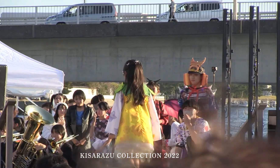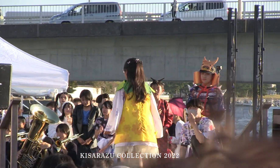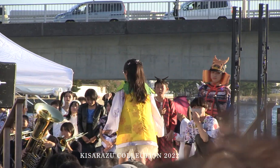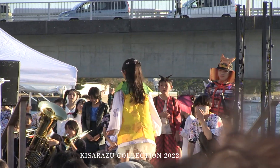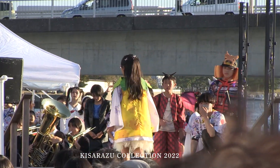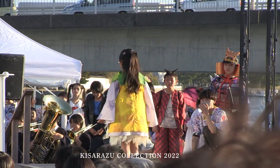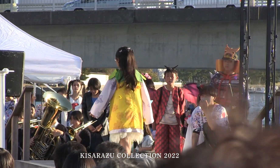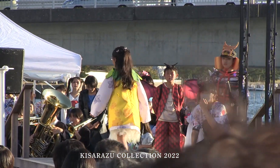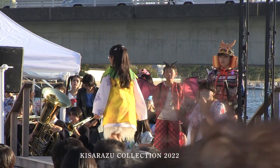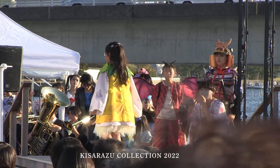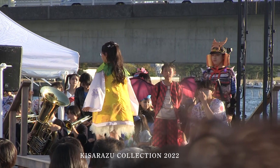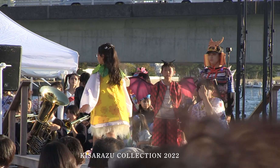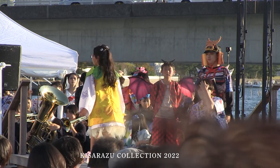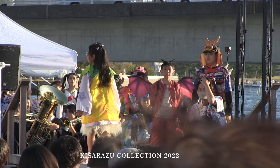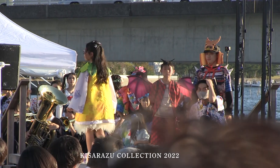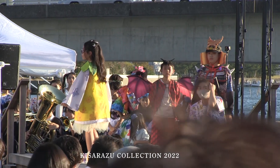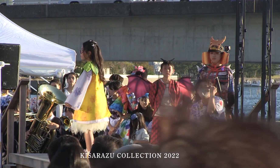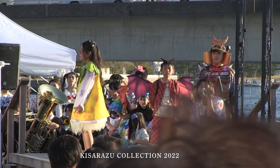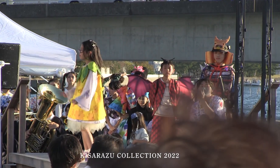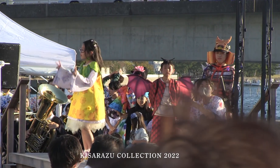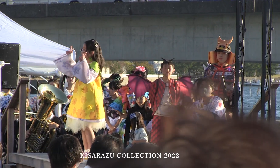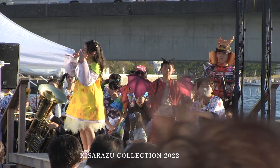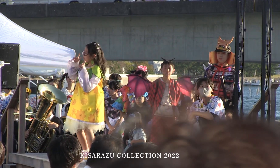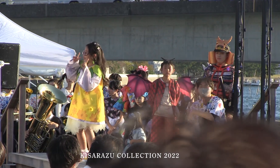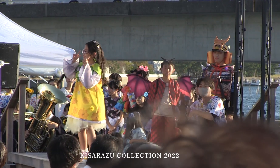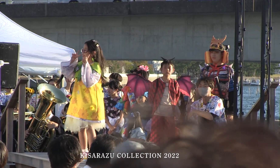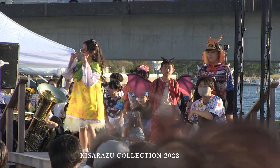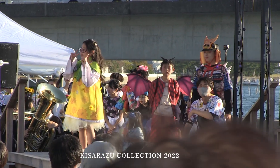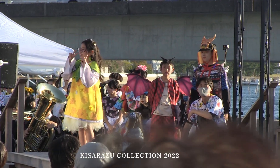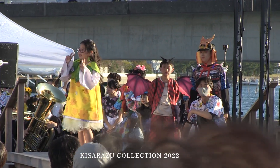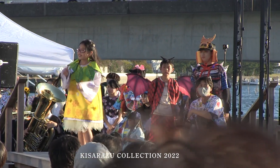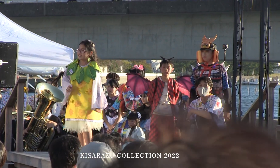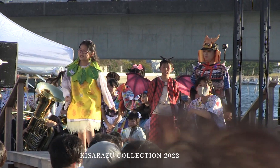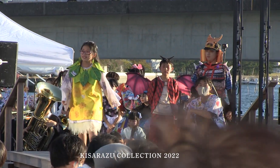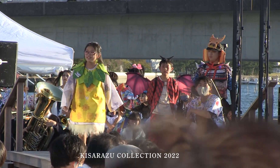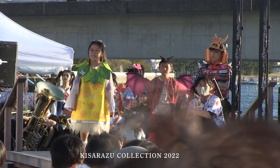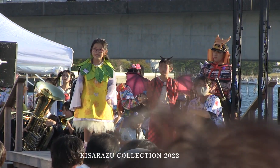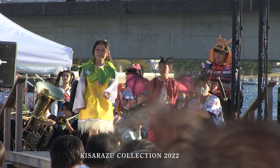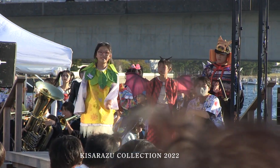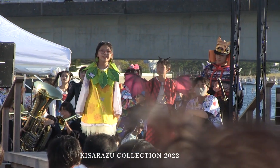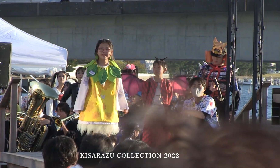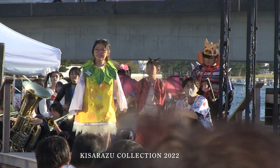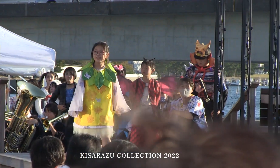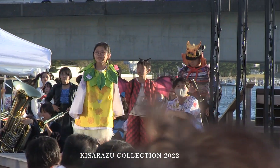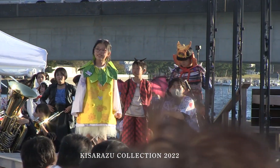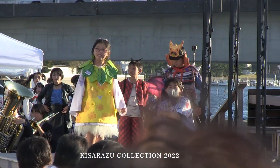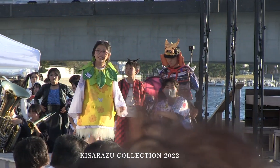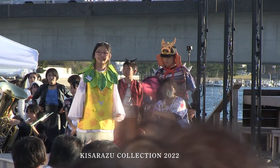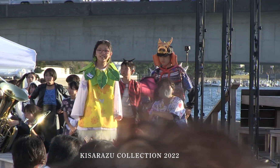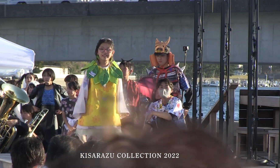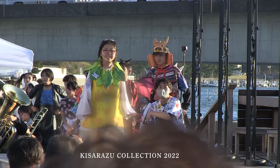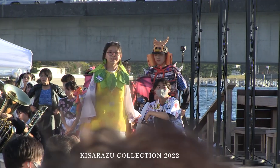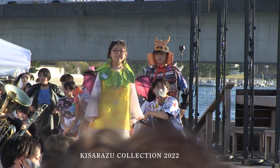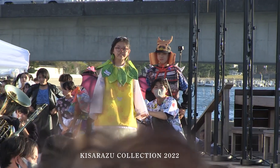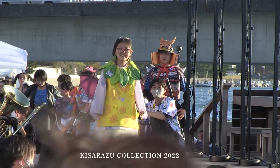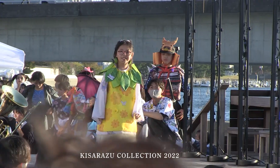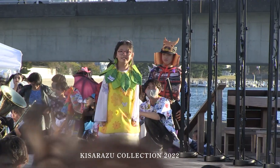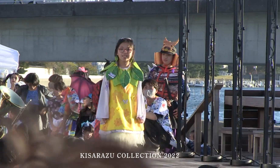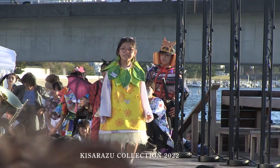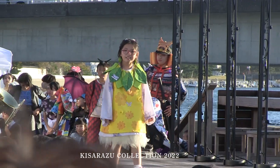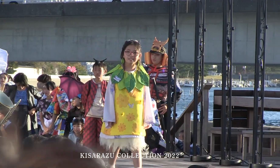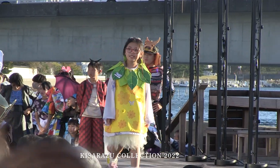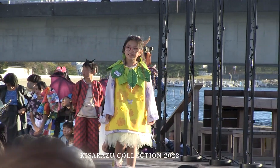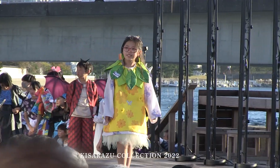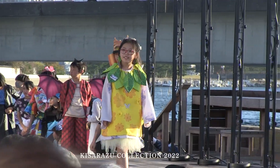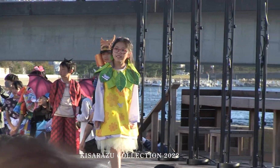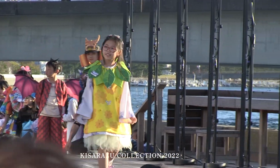聞いて家で飛び跳ねていました。ご飯をいっぱい食べて頑張ろうと思い今日を迎えました。ファ